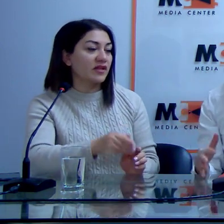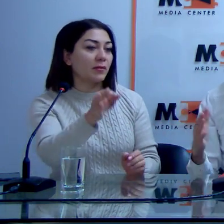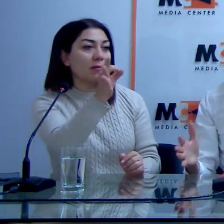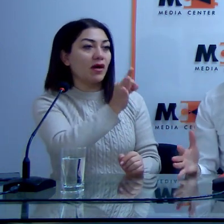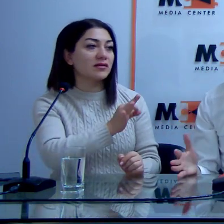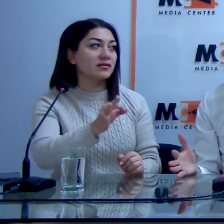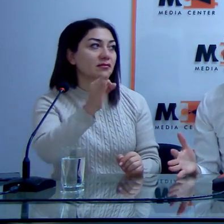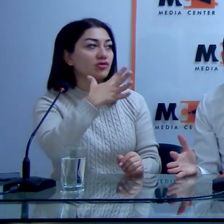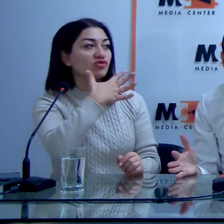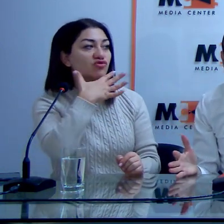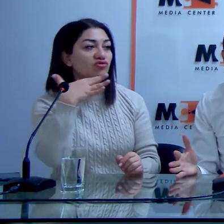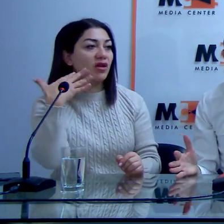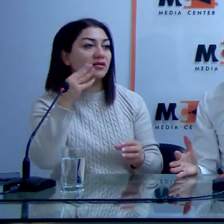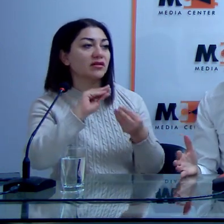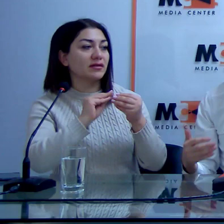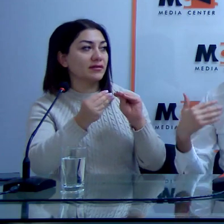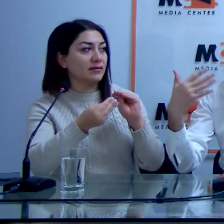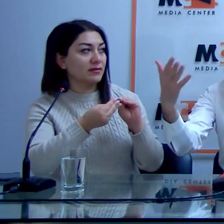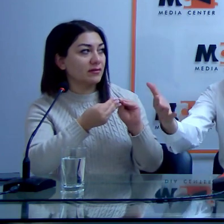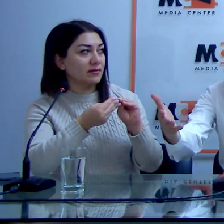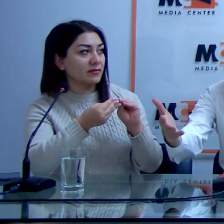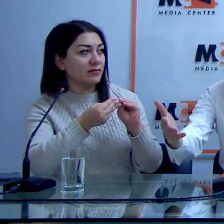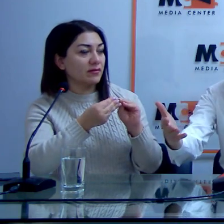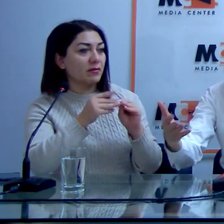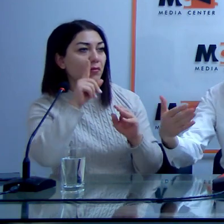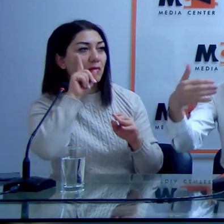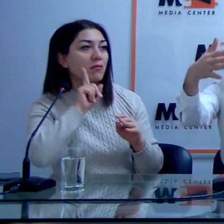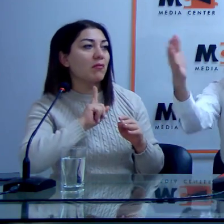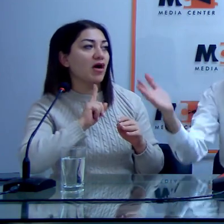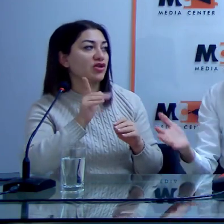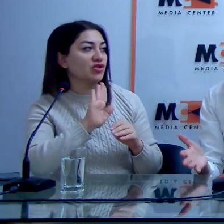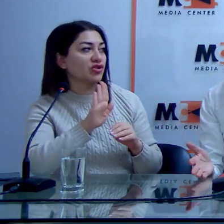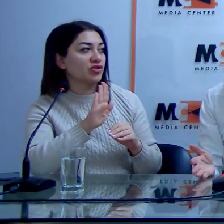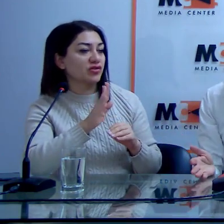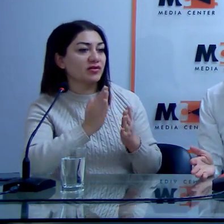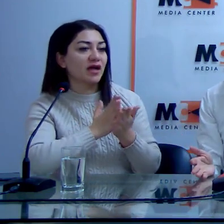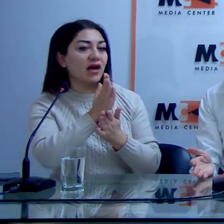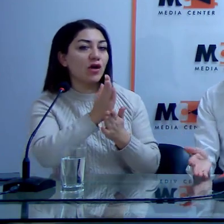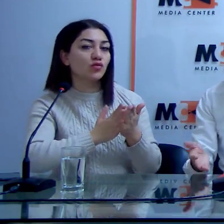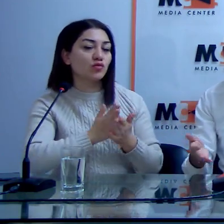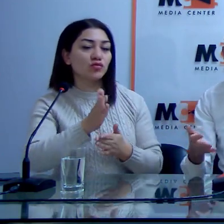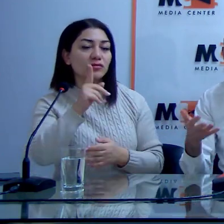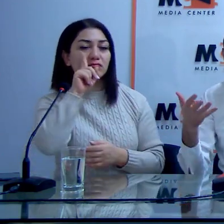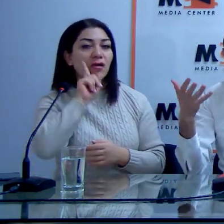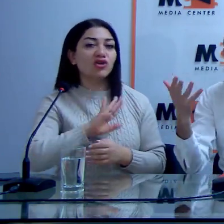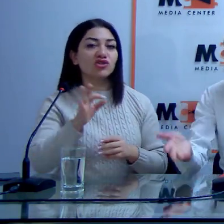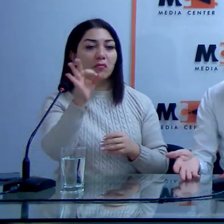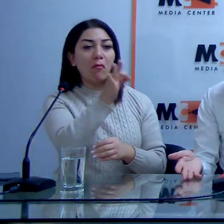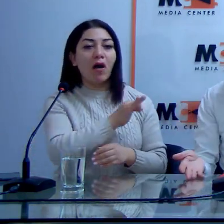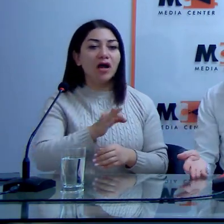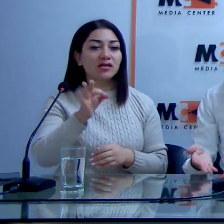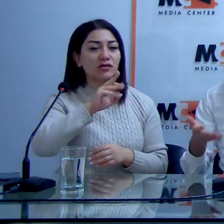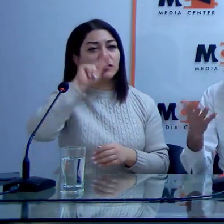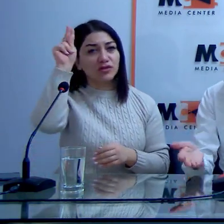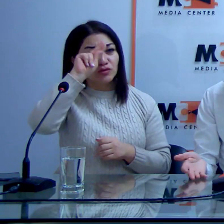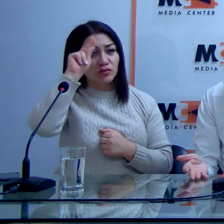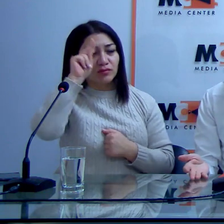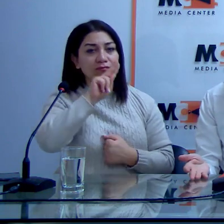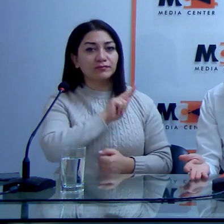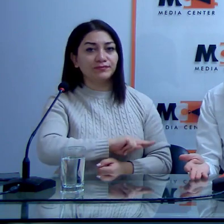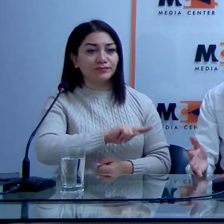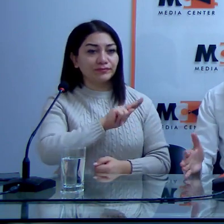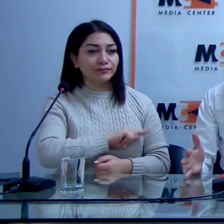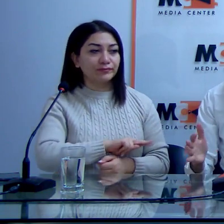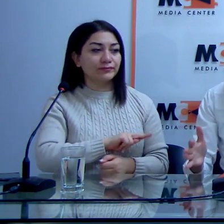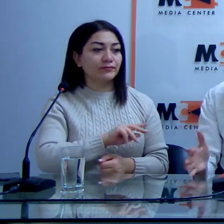Բայց ծայտեն հետինը ֆու անհաճանելա ծալու տուտու օկտեվելու ծեփելելու անհաճան